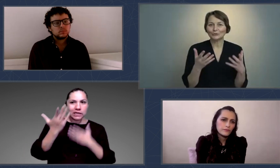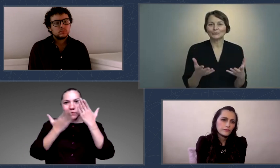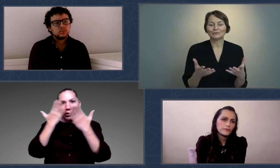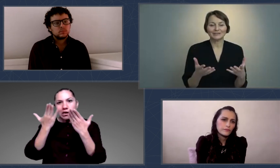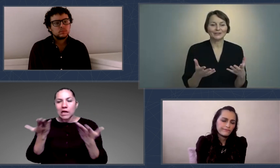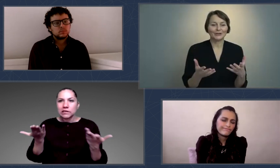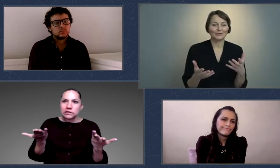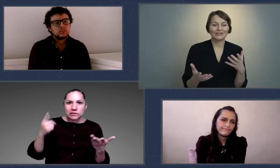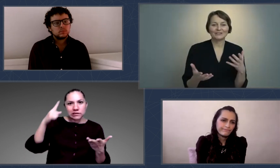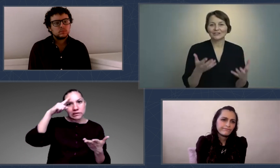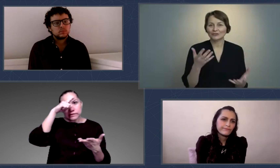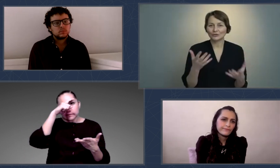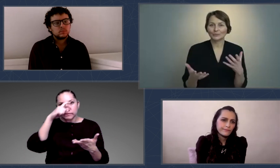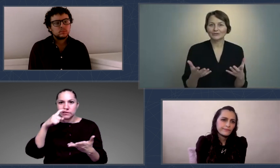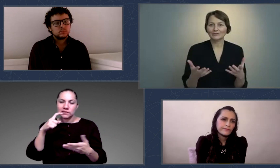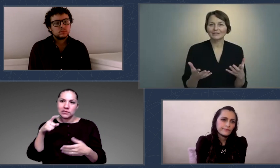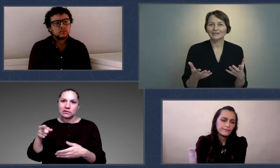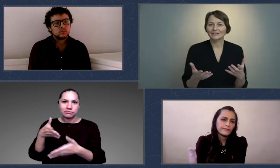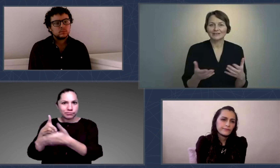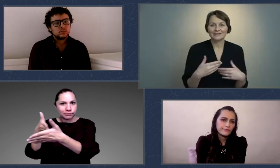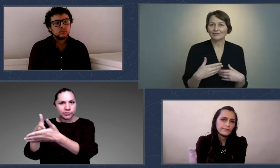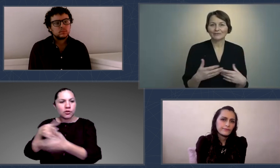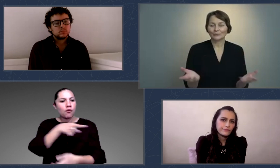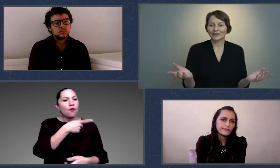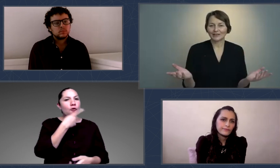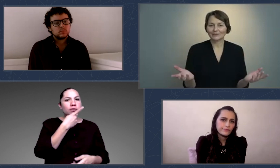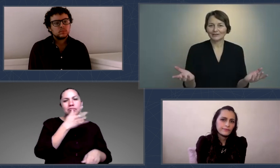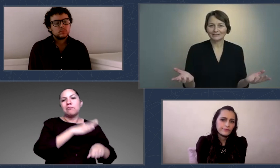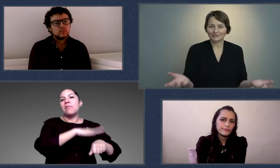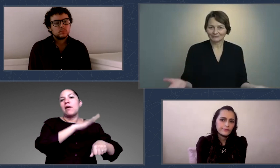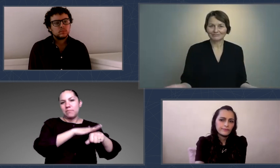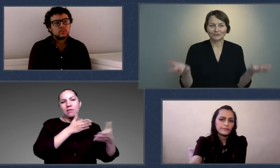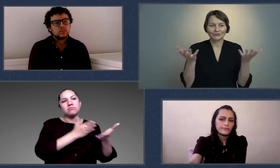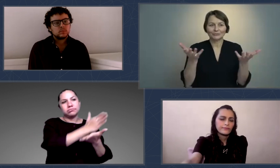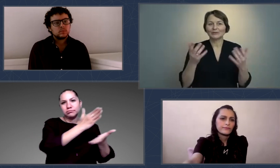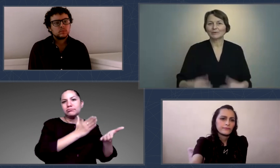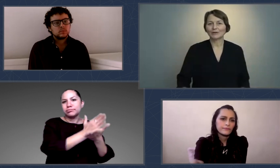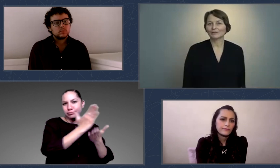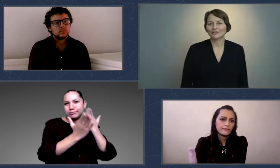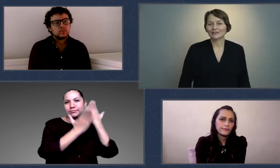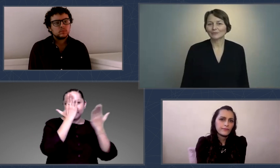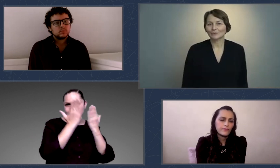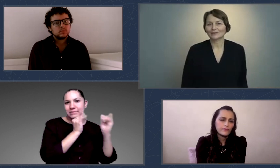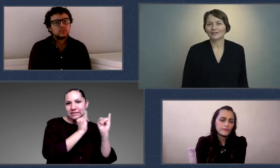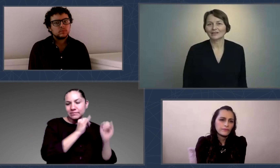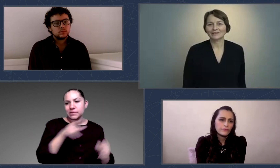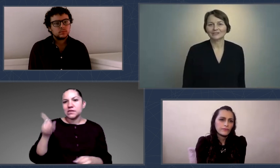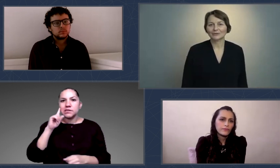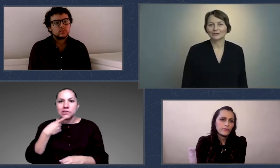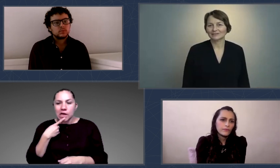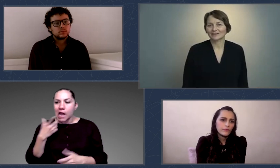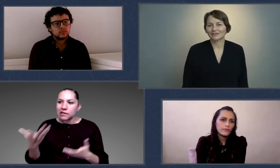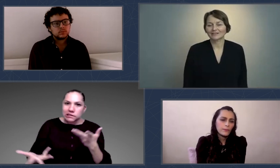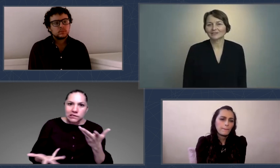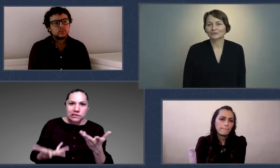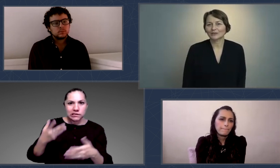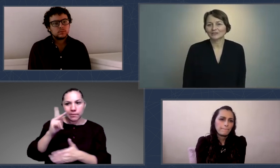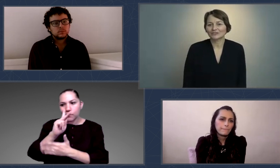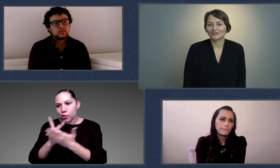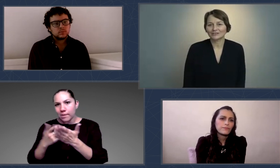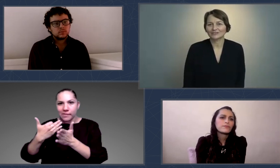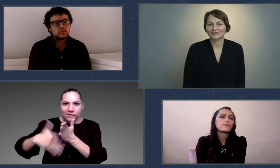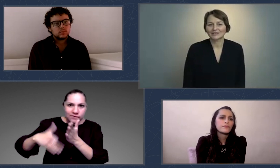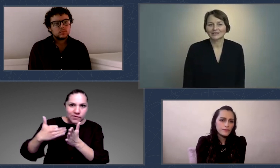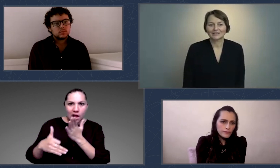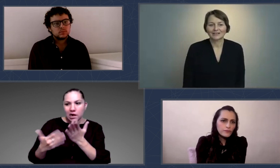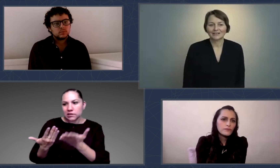los oyentes para convertirse en intérpretes de lengua de señas, pero hay que mostrar las buenas prácticas.